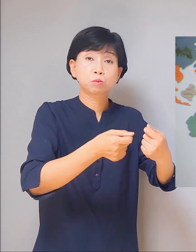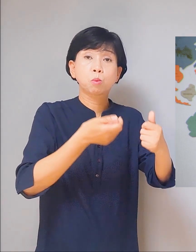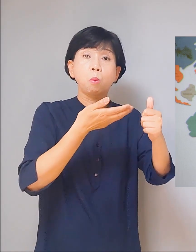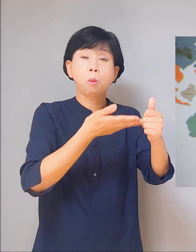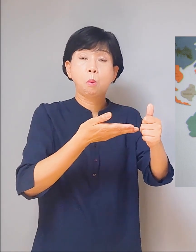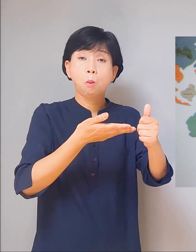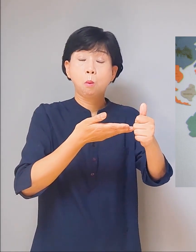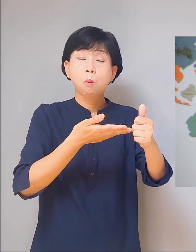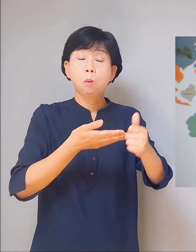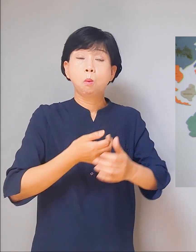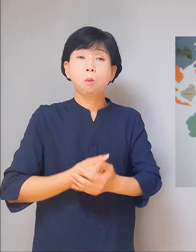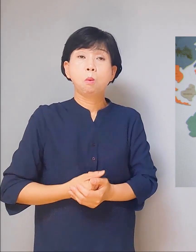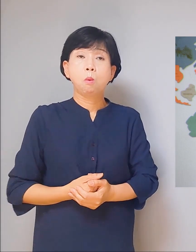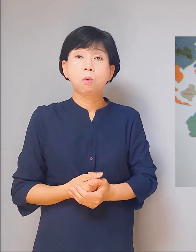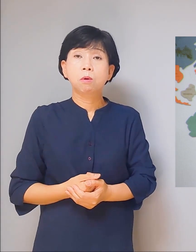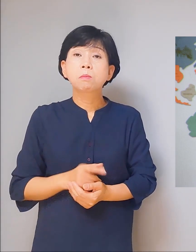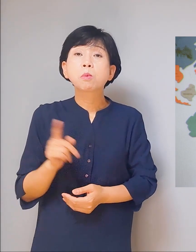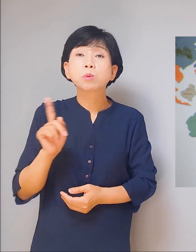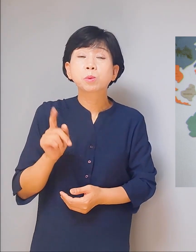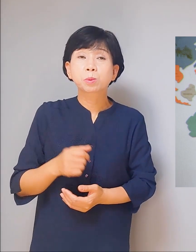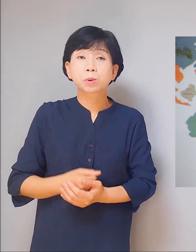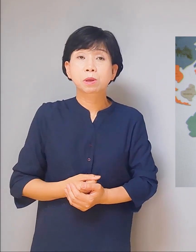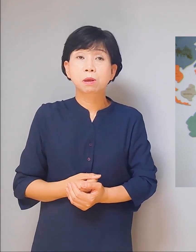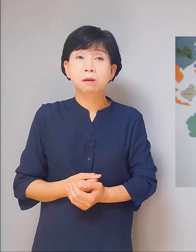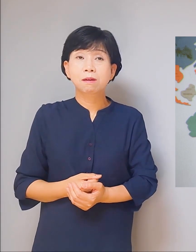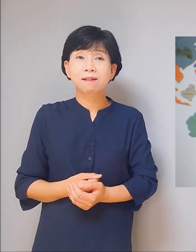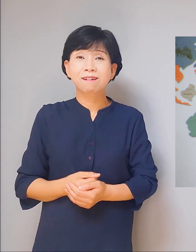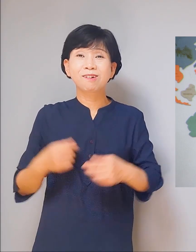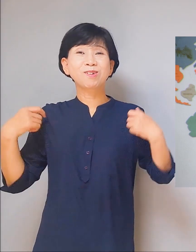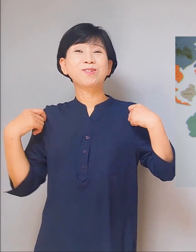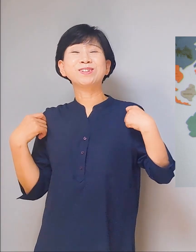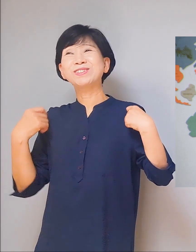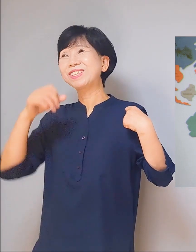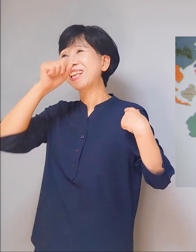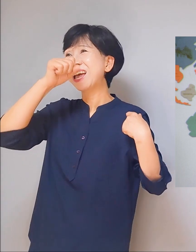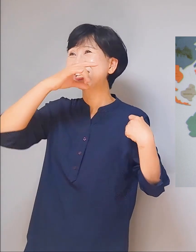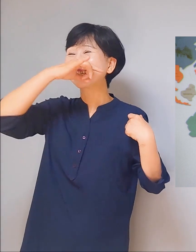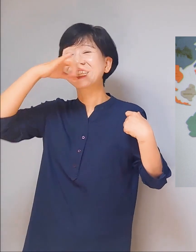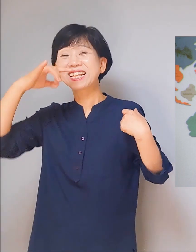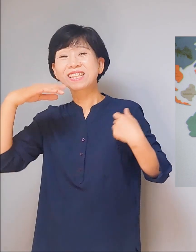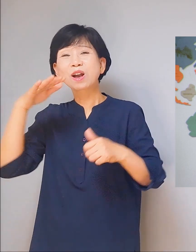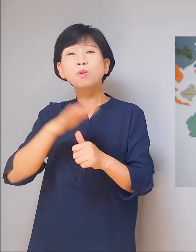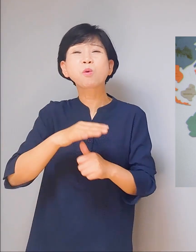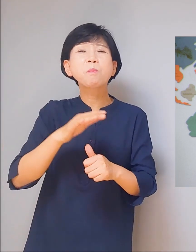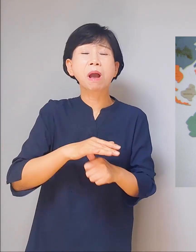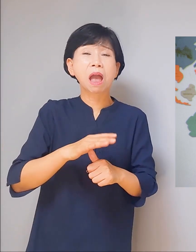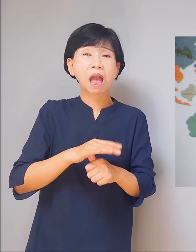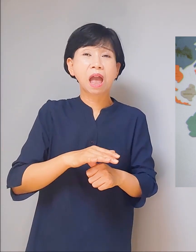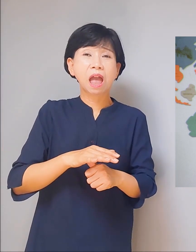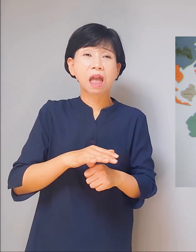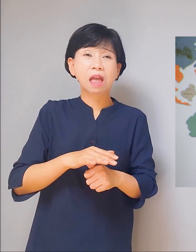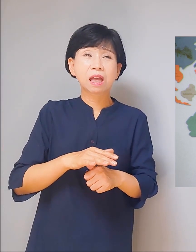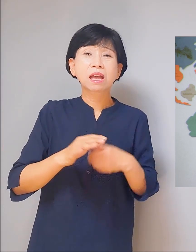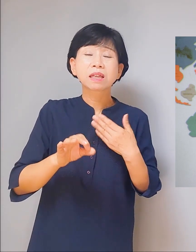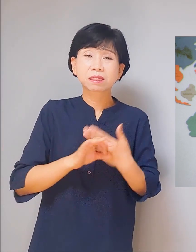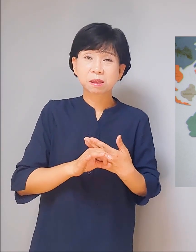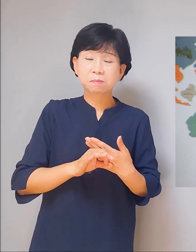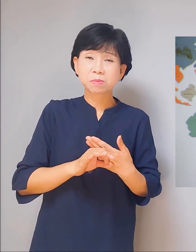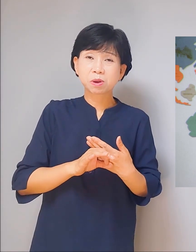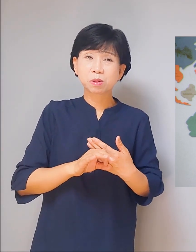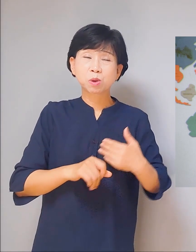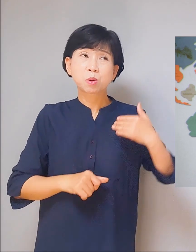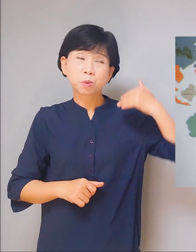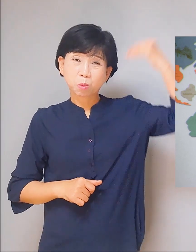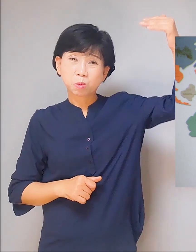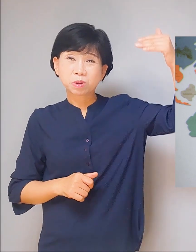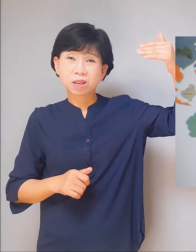다윗이 왕의 갑옷을 걸쳐보는 거예요. 괜찮네. 이거 입고 한번 전쟁에 나가야 되겠다 했으면 다윗은